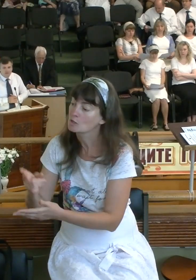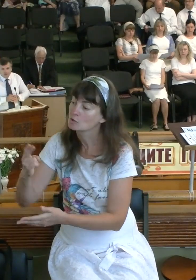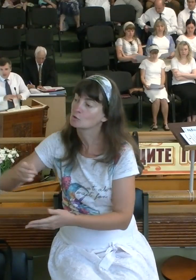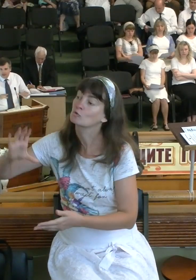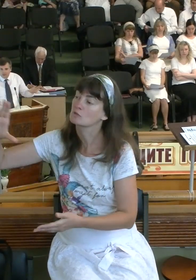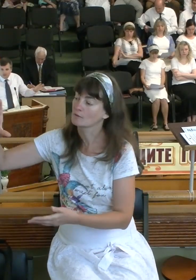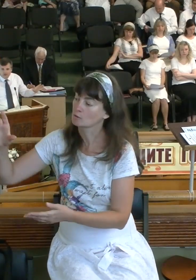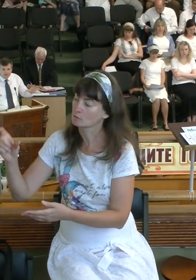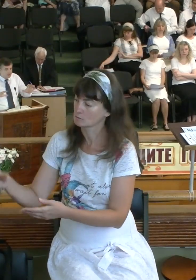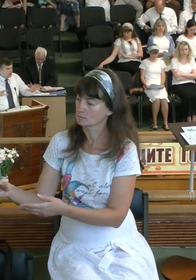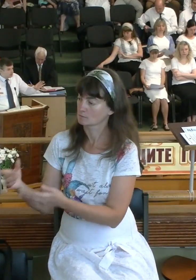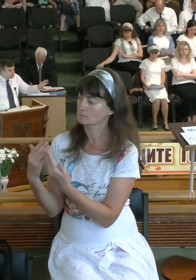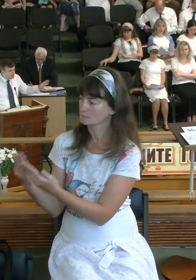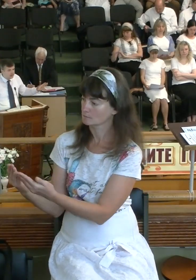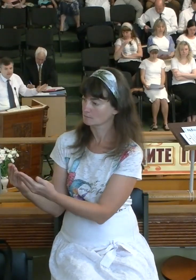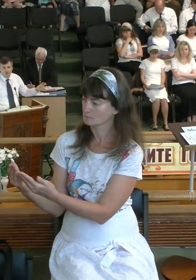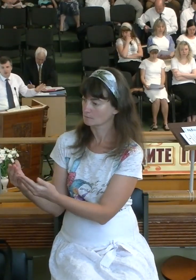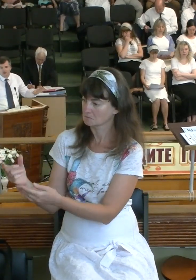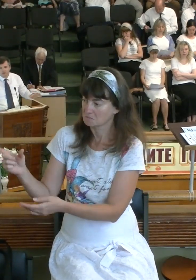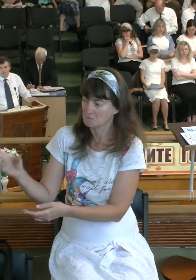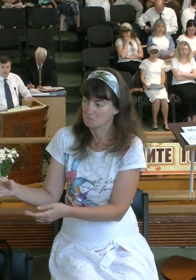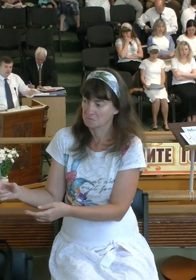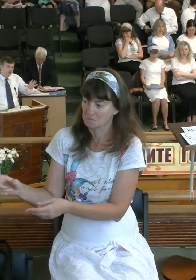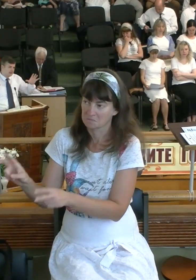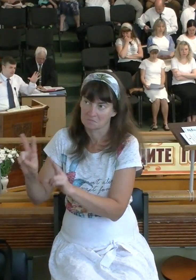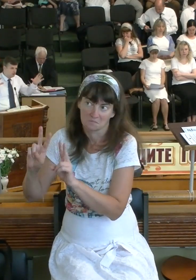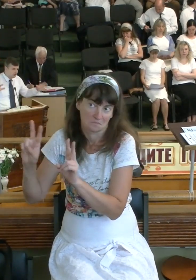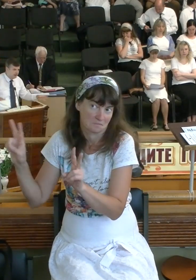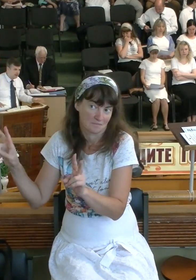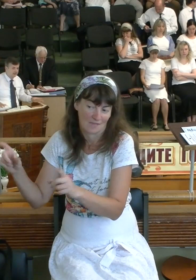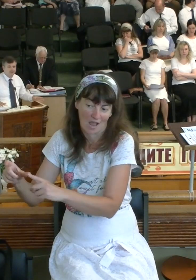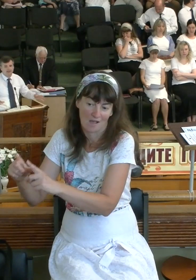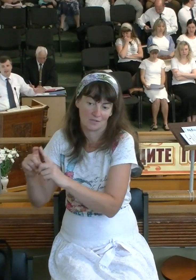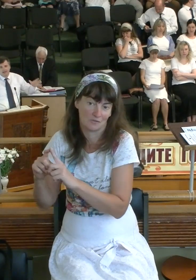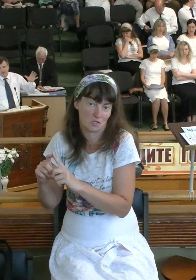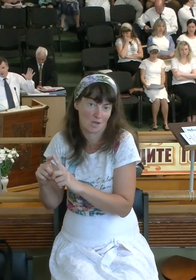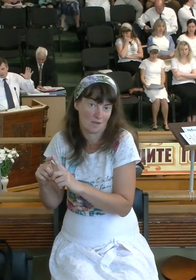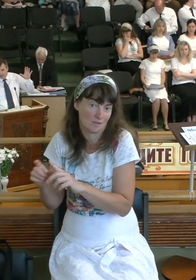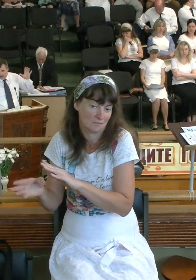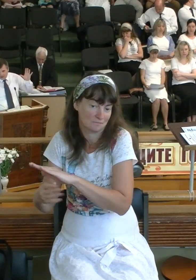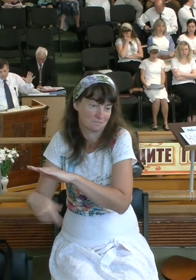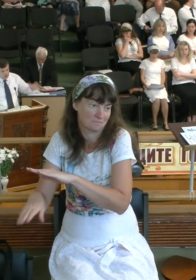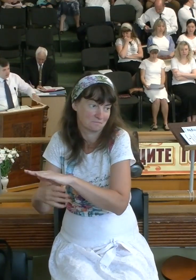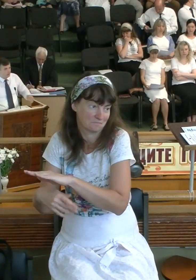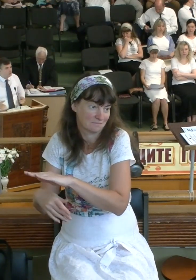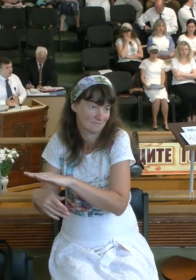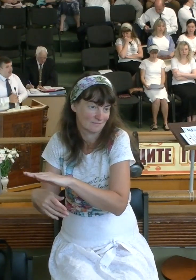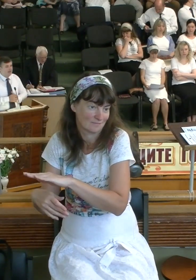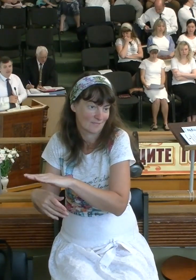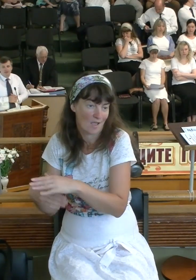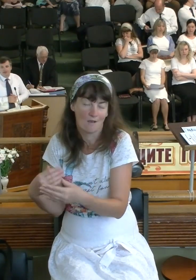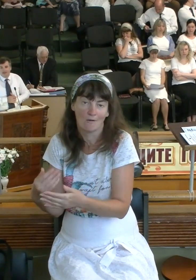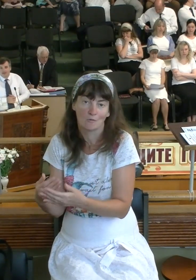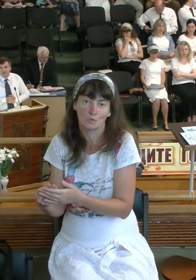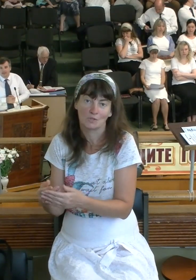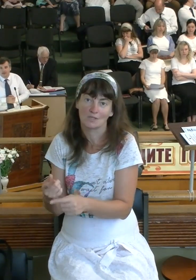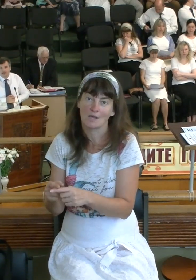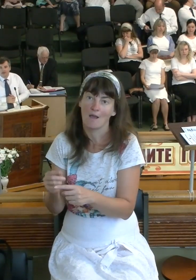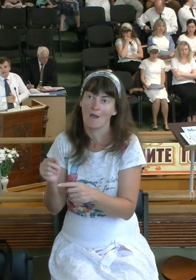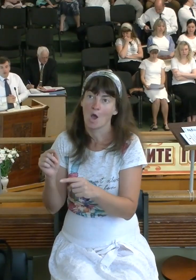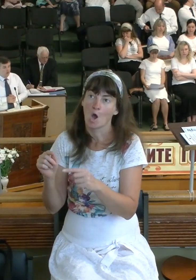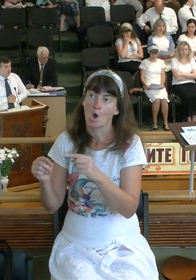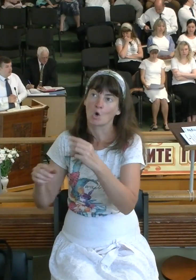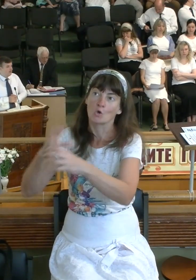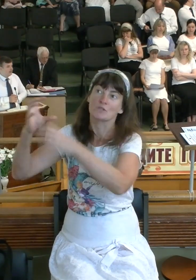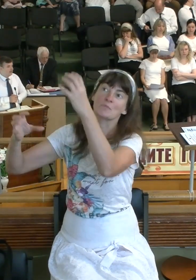ну, совершенно вот в непопад куда-то отвечать о том, что это космическая сила, кто-то начал отвечать о том, что